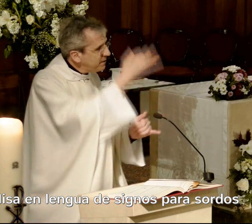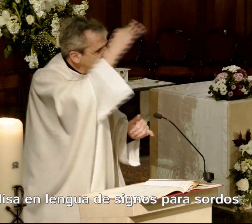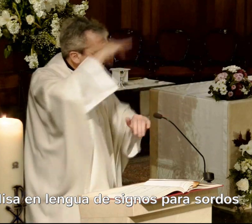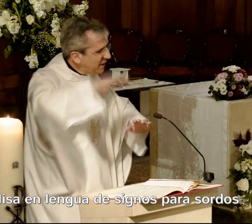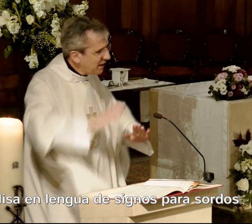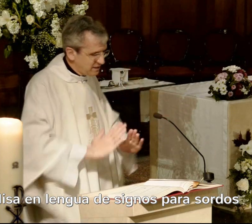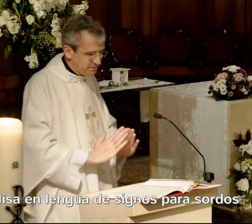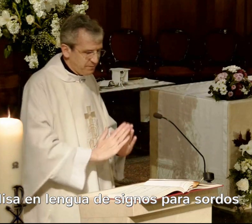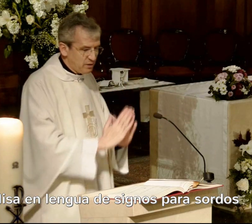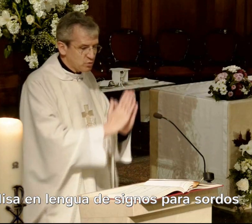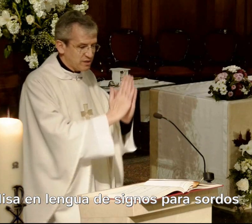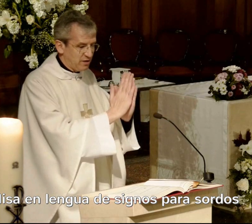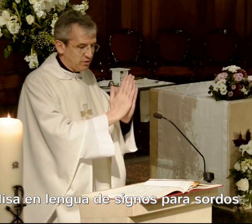«Recibid el Espíritu Santo.